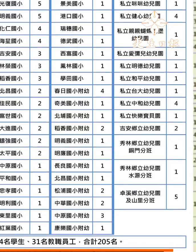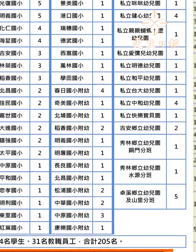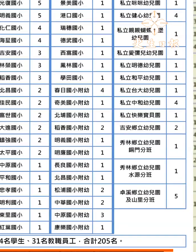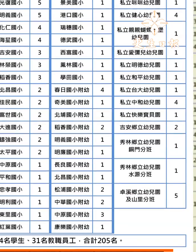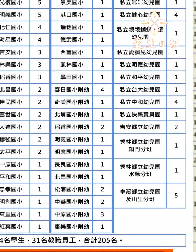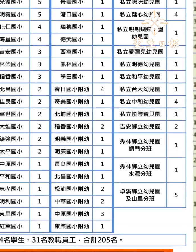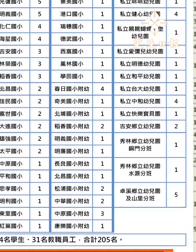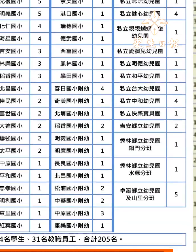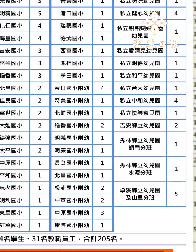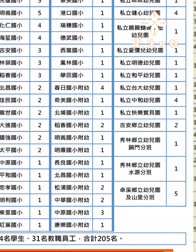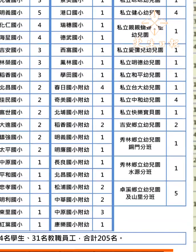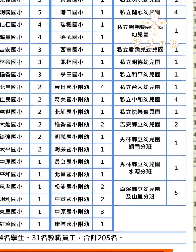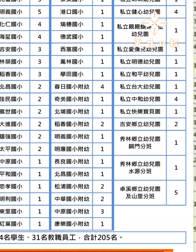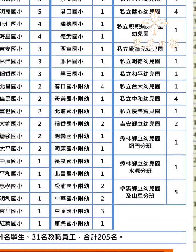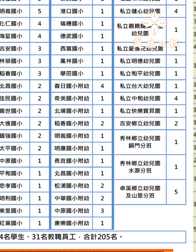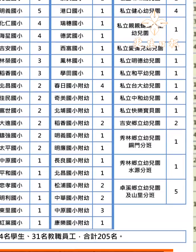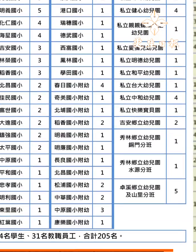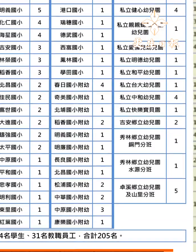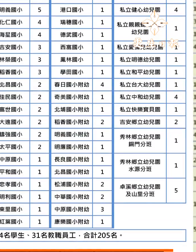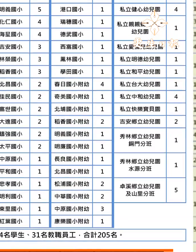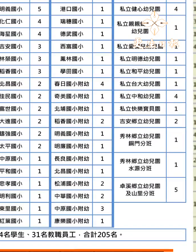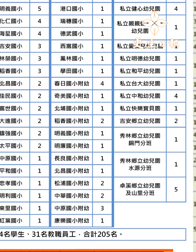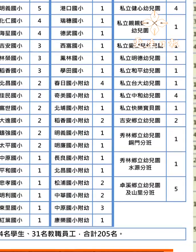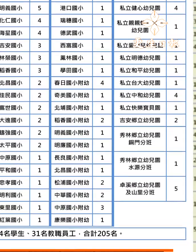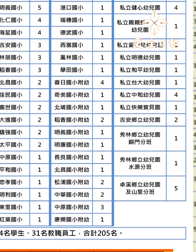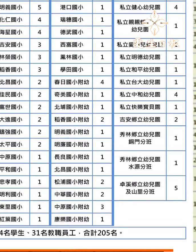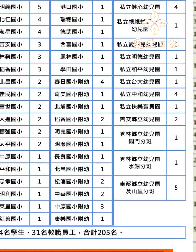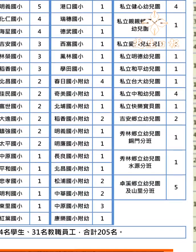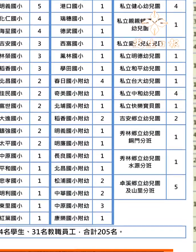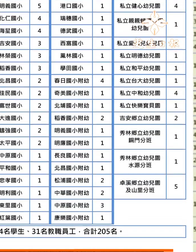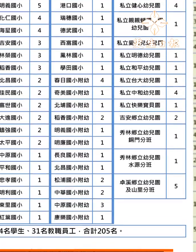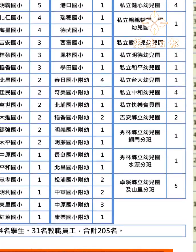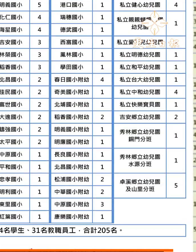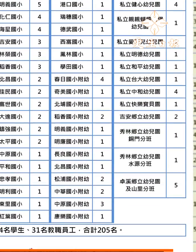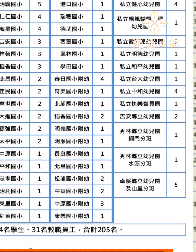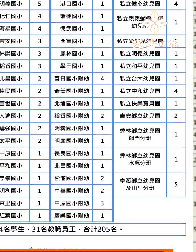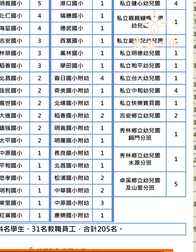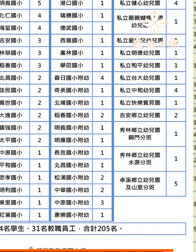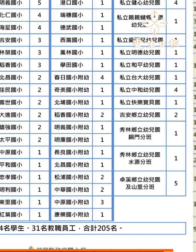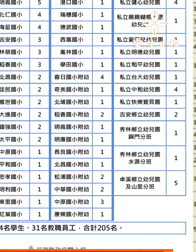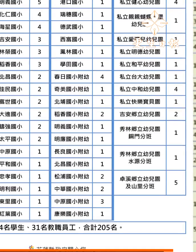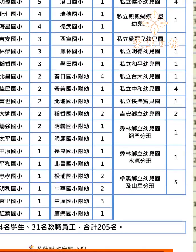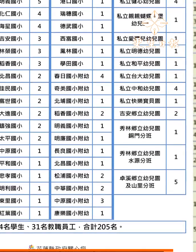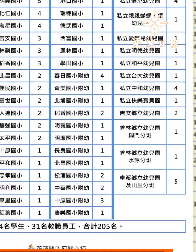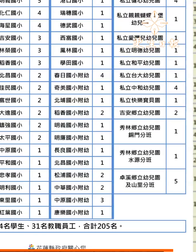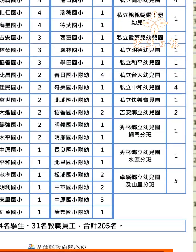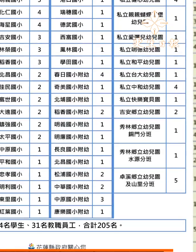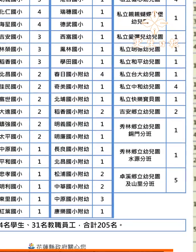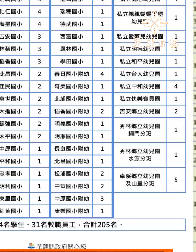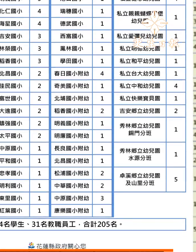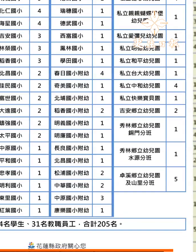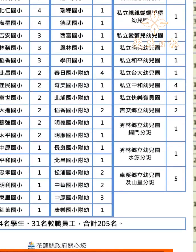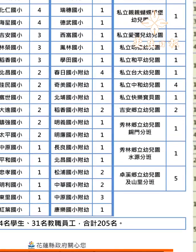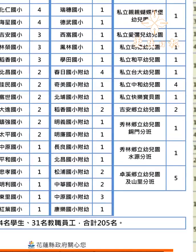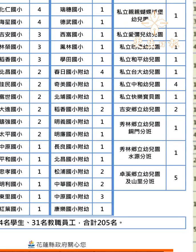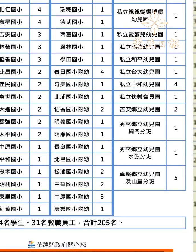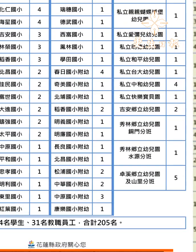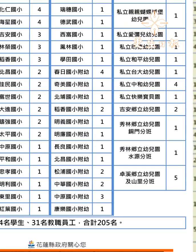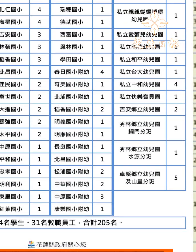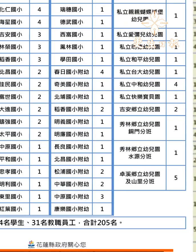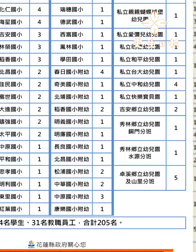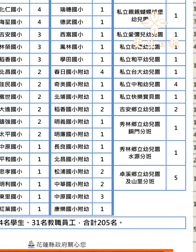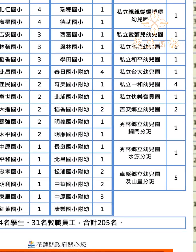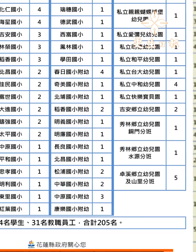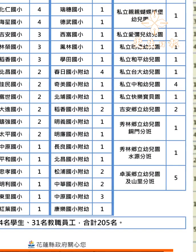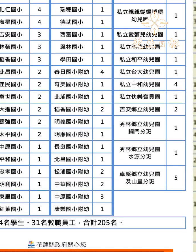数是44位的学生跟5位的教职员工，那总计呢是174位学生